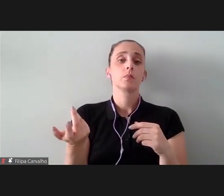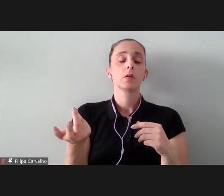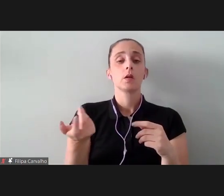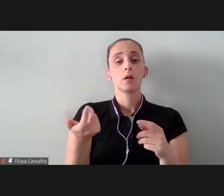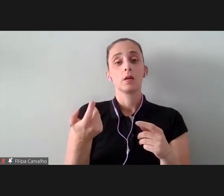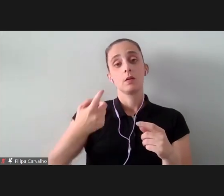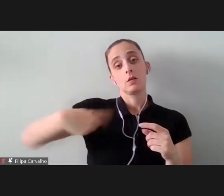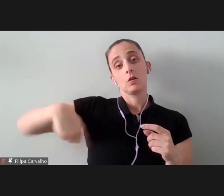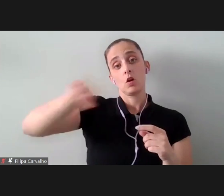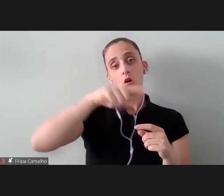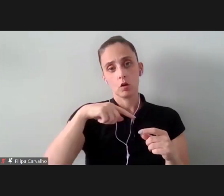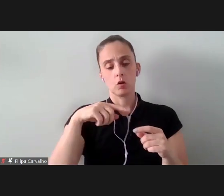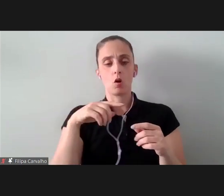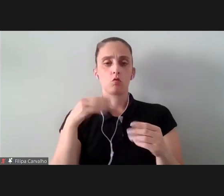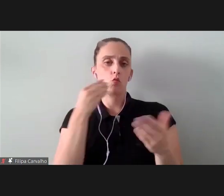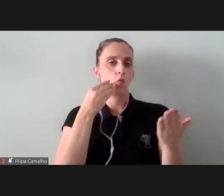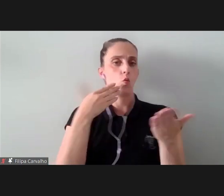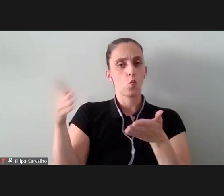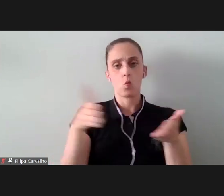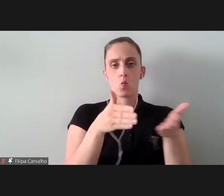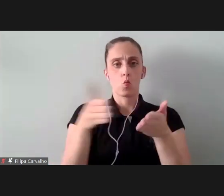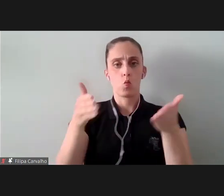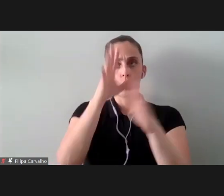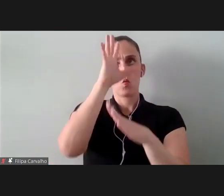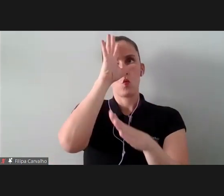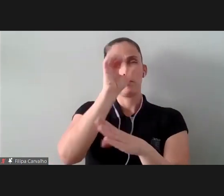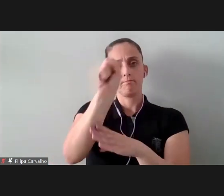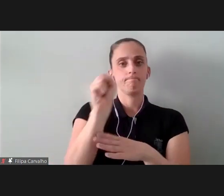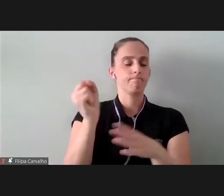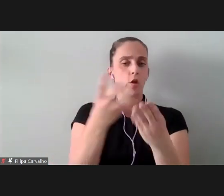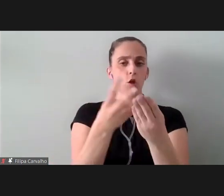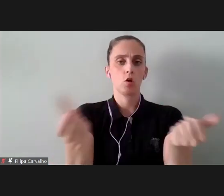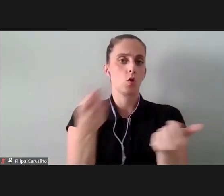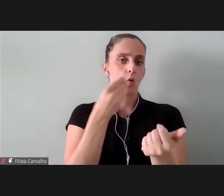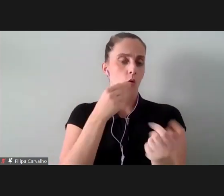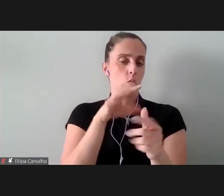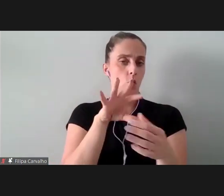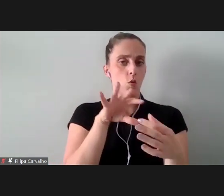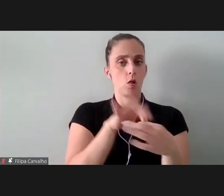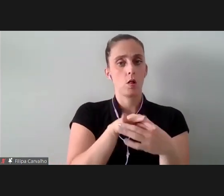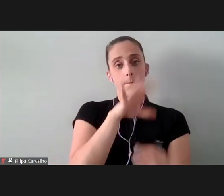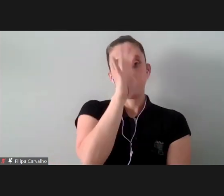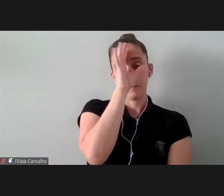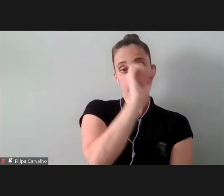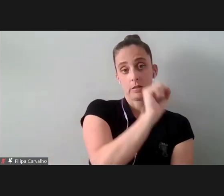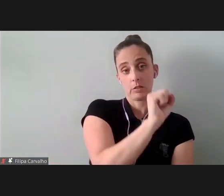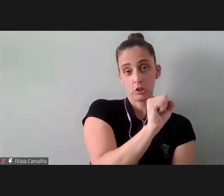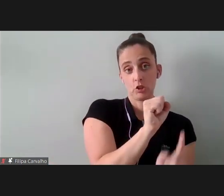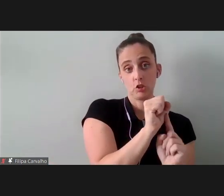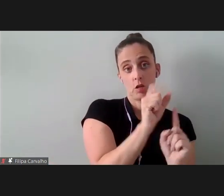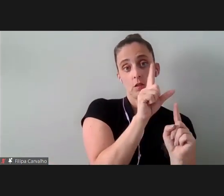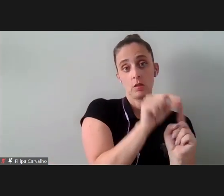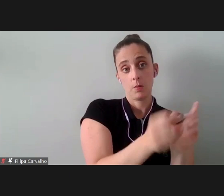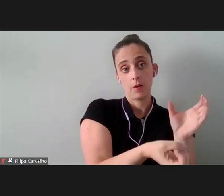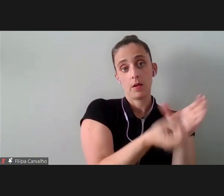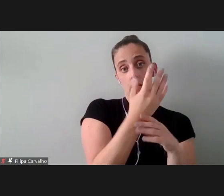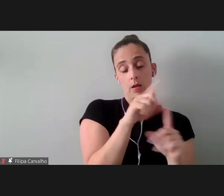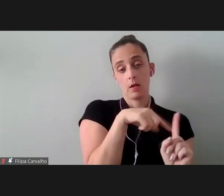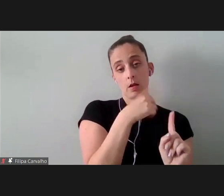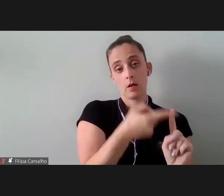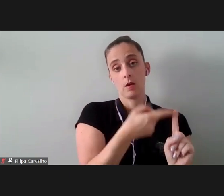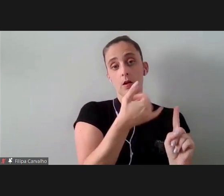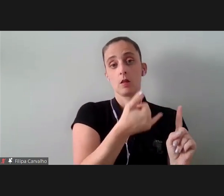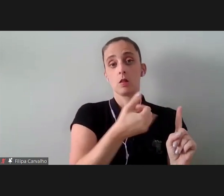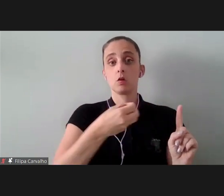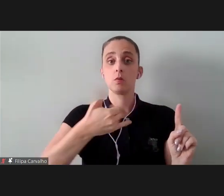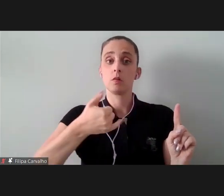agenda estratégica do atual governo, com este ministério que foi também criado em